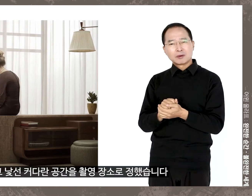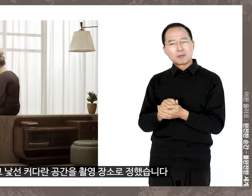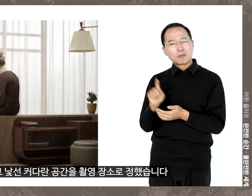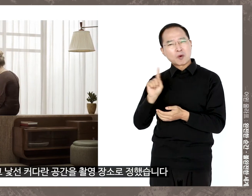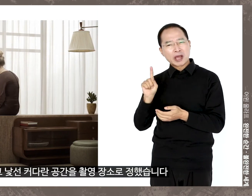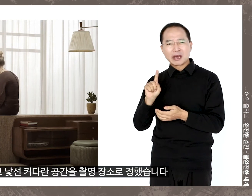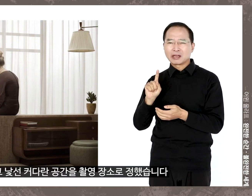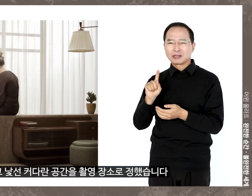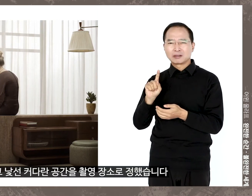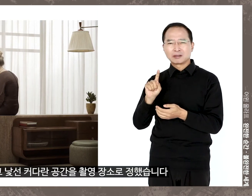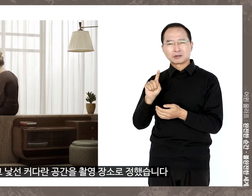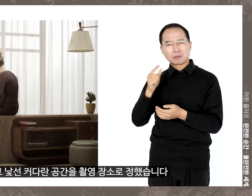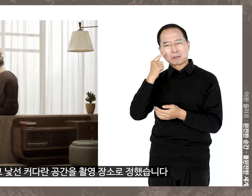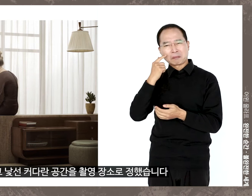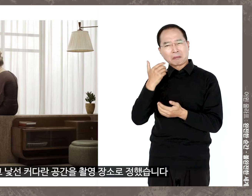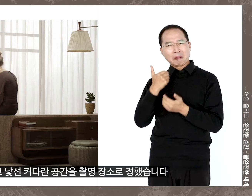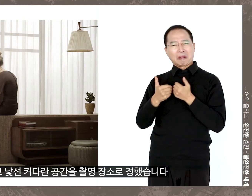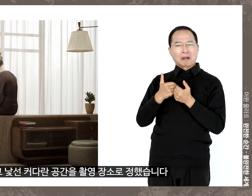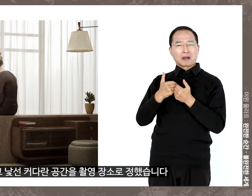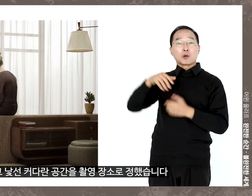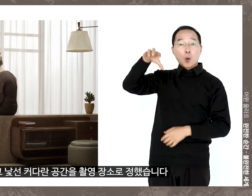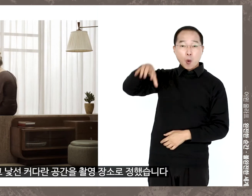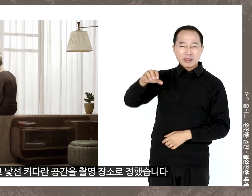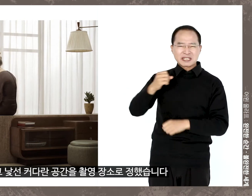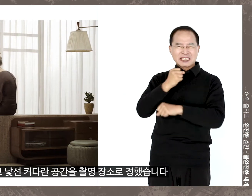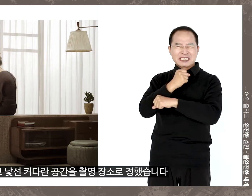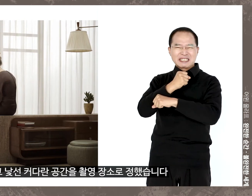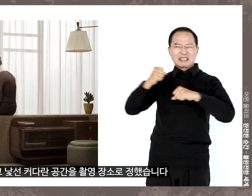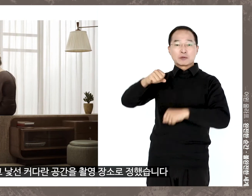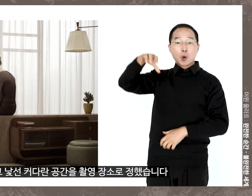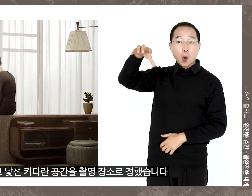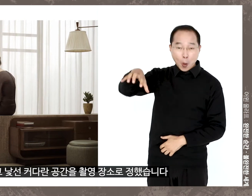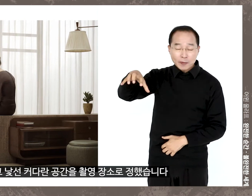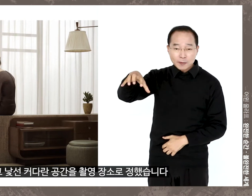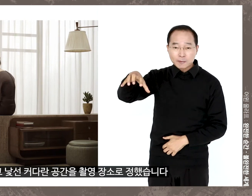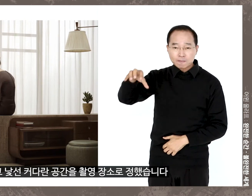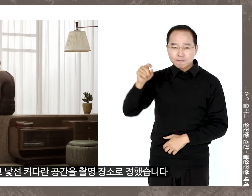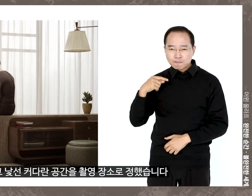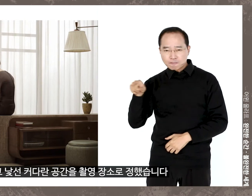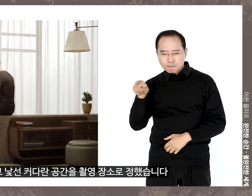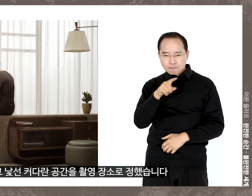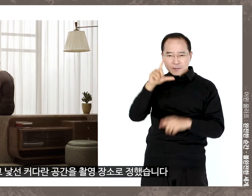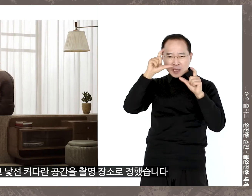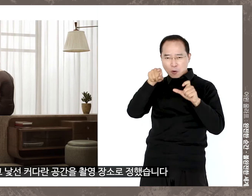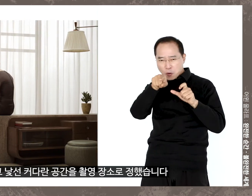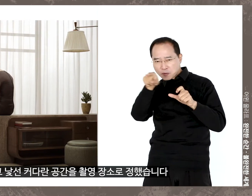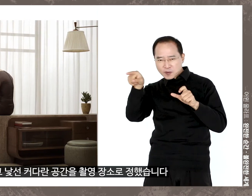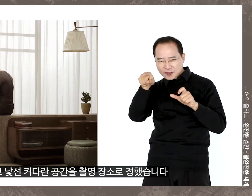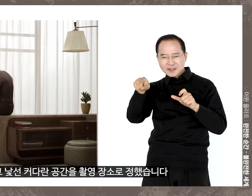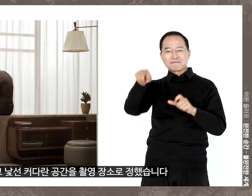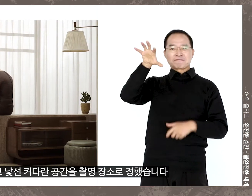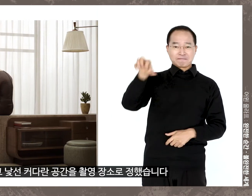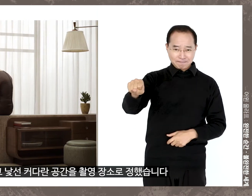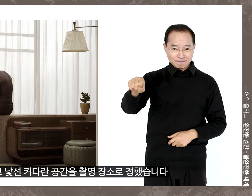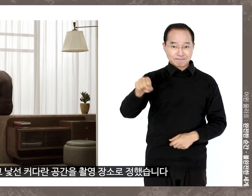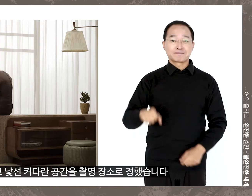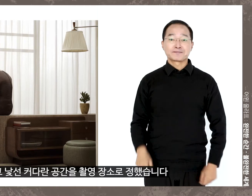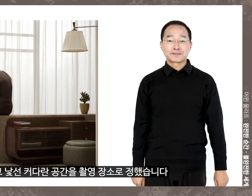어색하고 낯선 커다란 공간을 촬영 장소로 정했습니다.